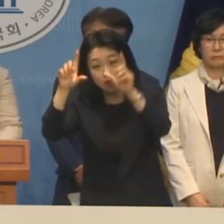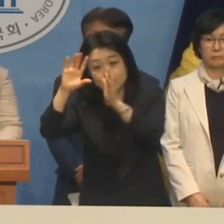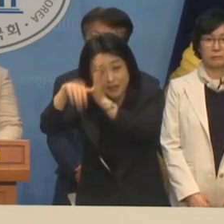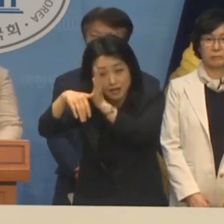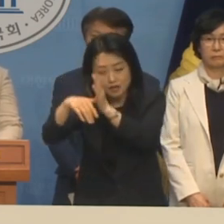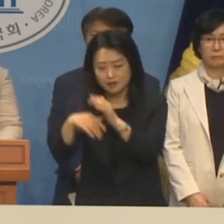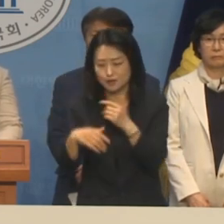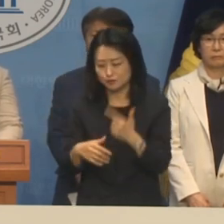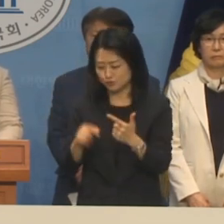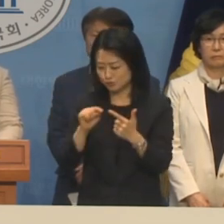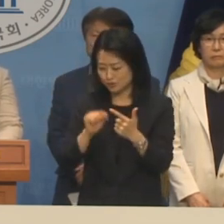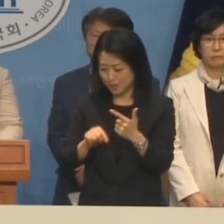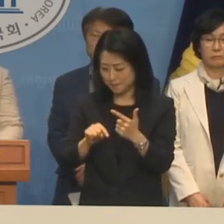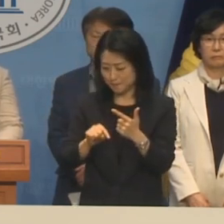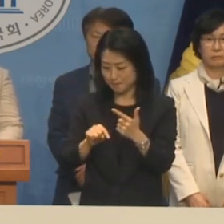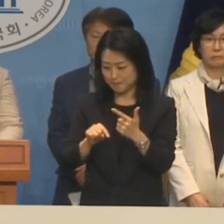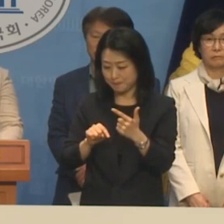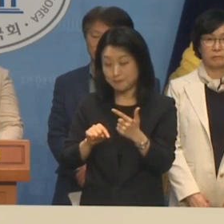2022년에는